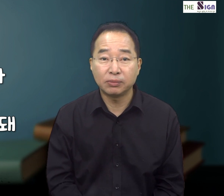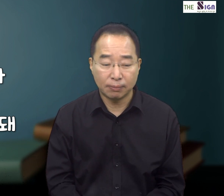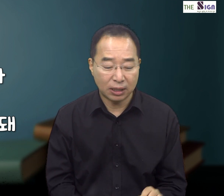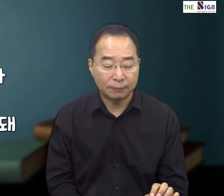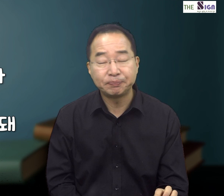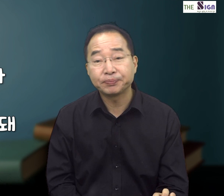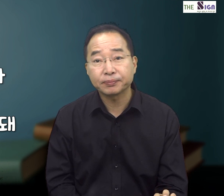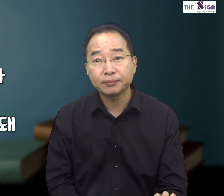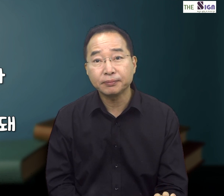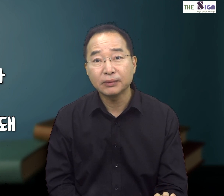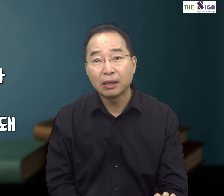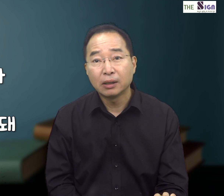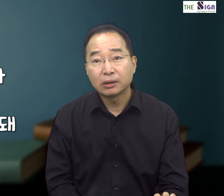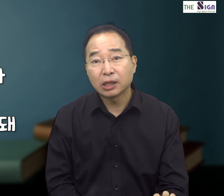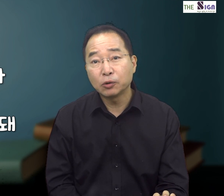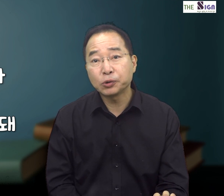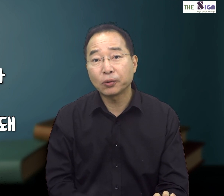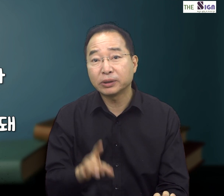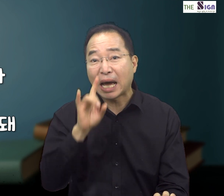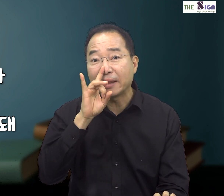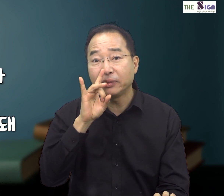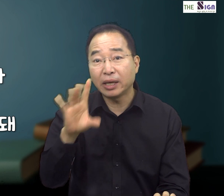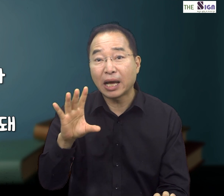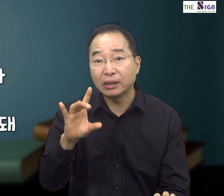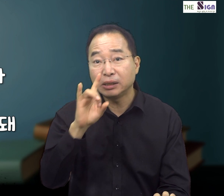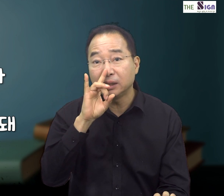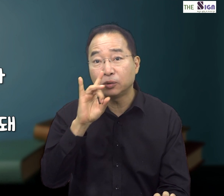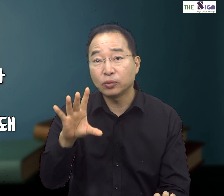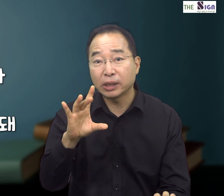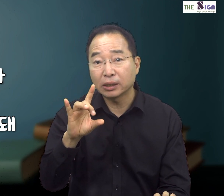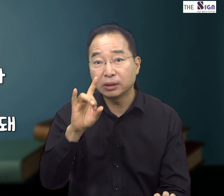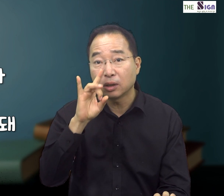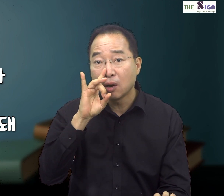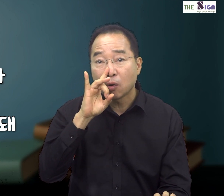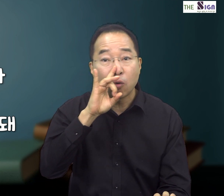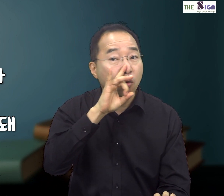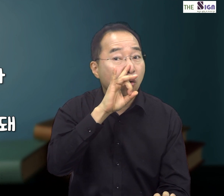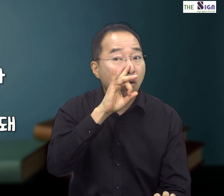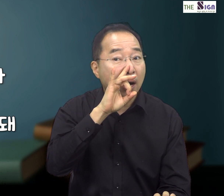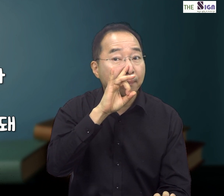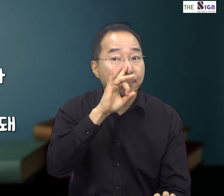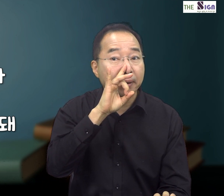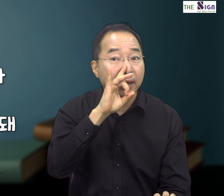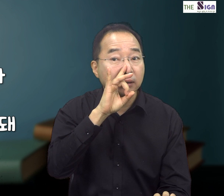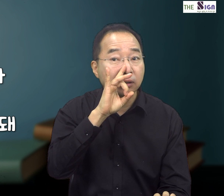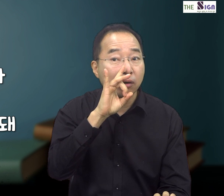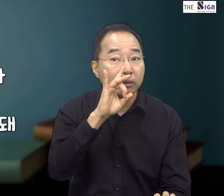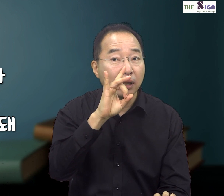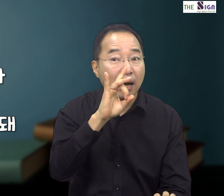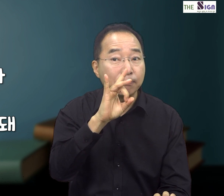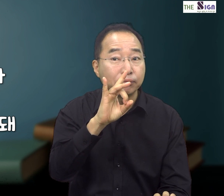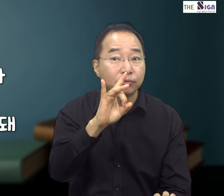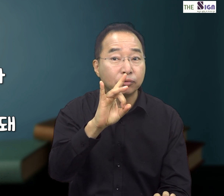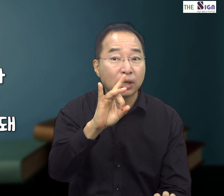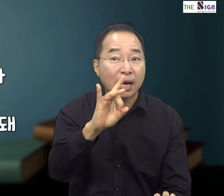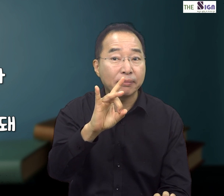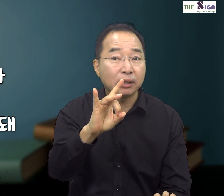됩니다. 참고적으로 이제 안 돼라는 이 동작은 코 앞에서 앞으로